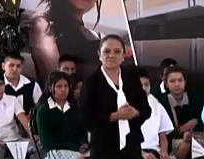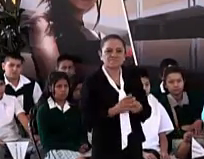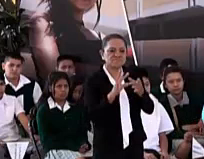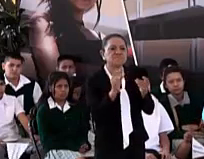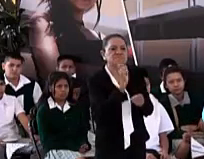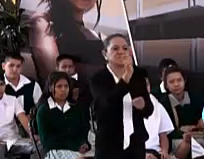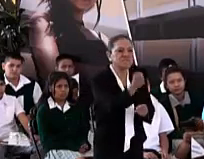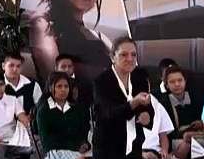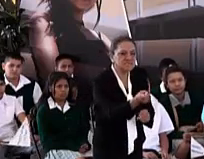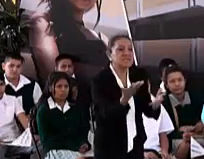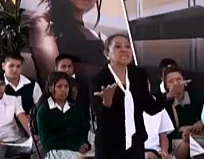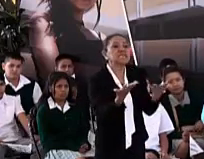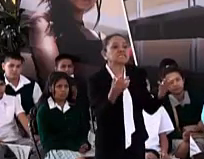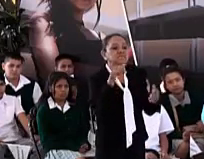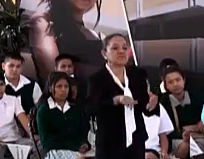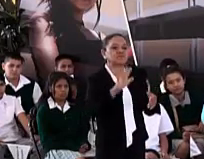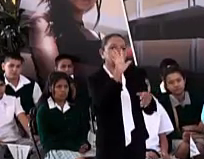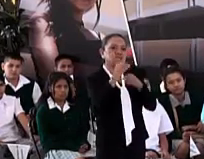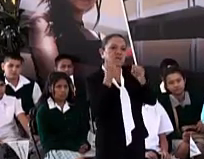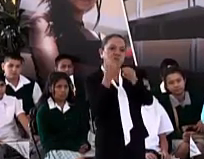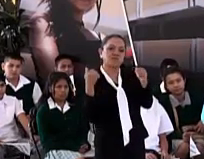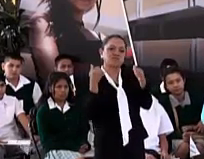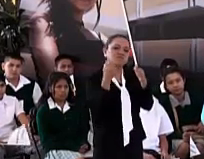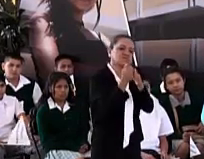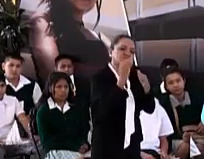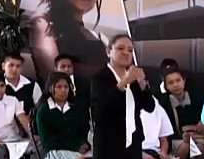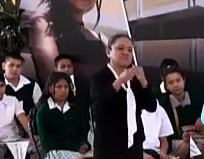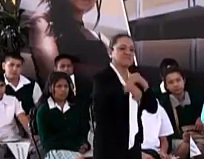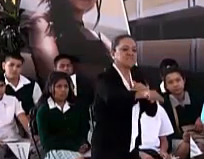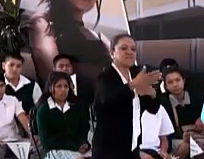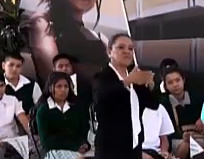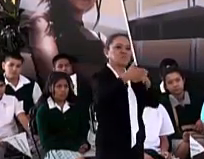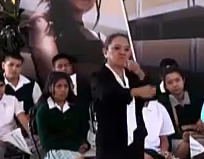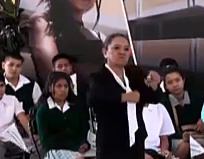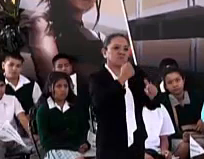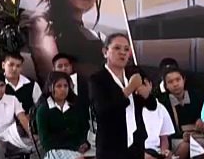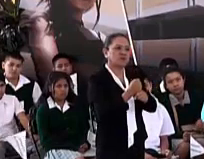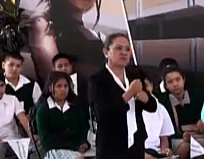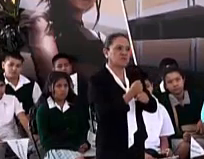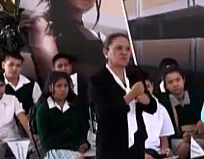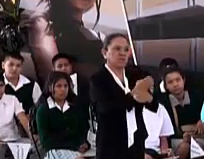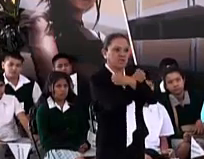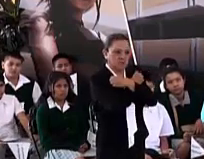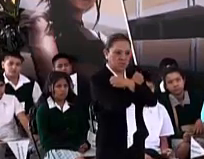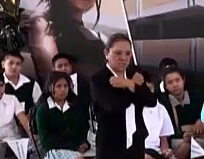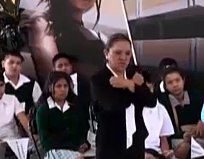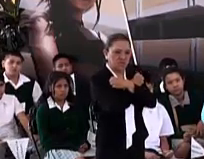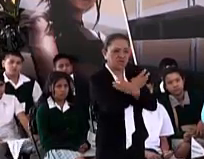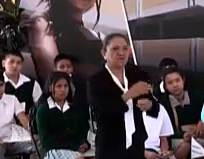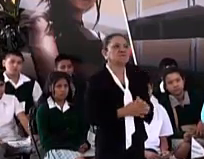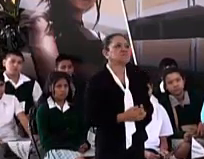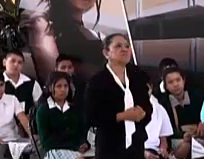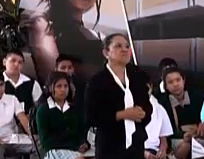es lo que hicimos en estos 5 años y terminaremos el próximo año en educación.